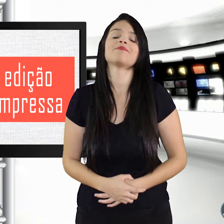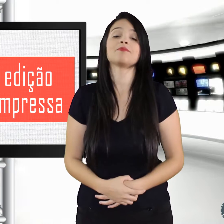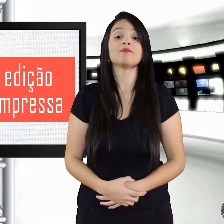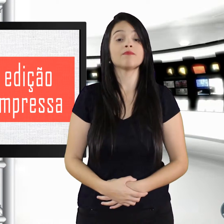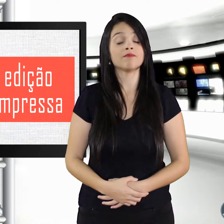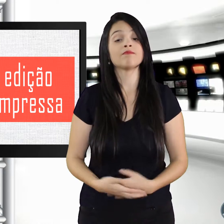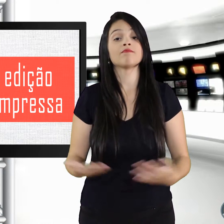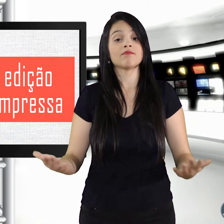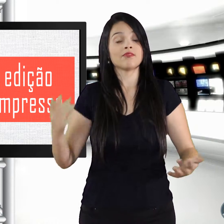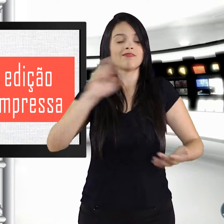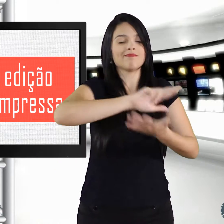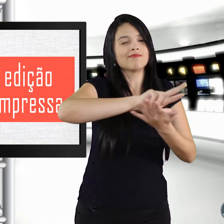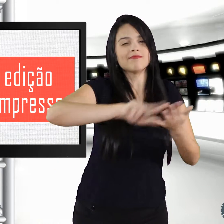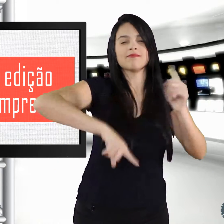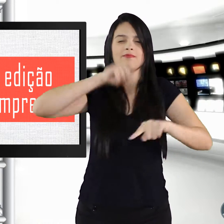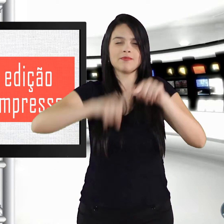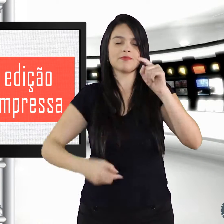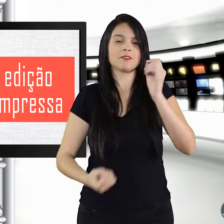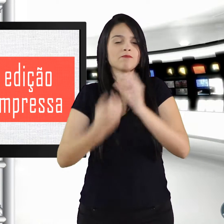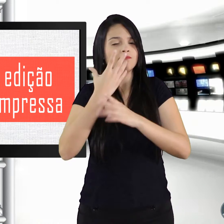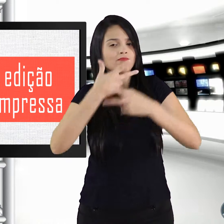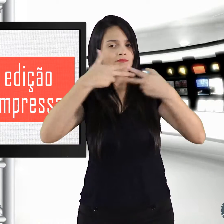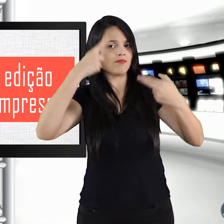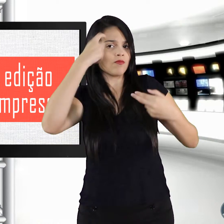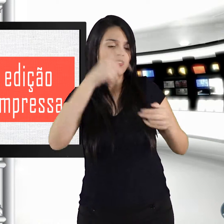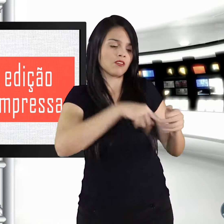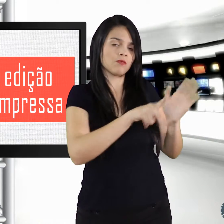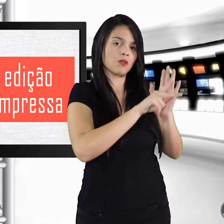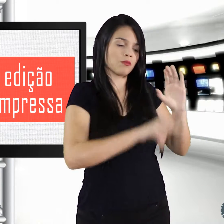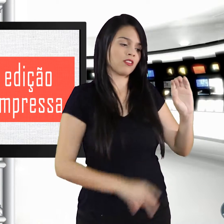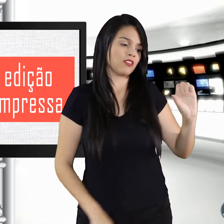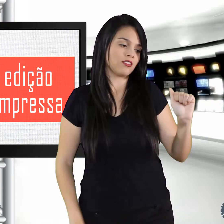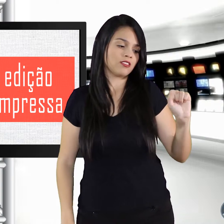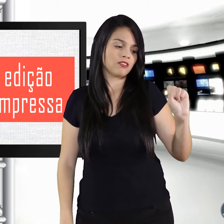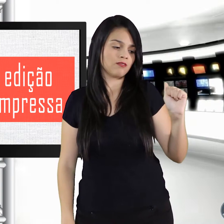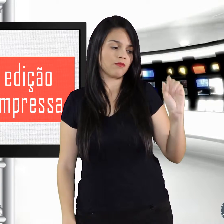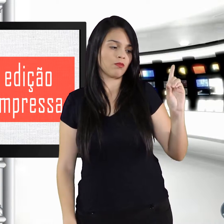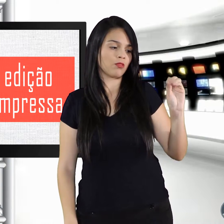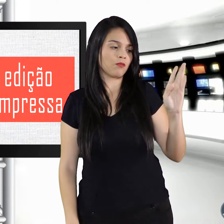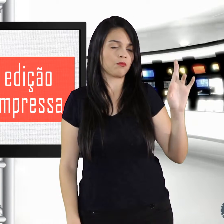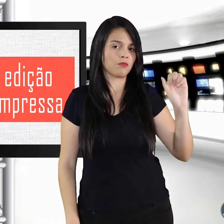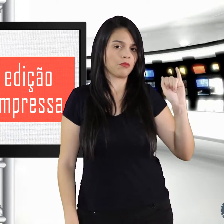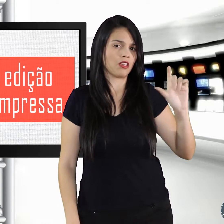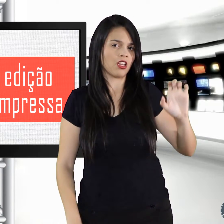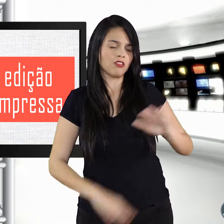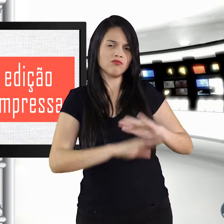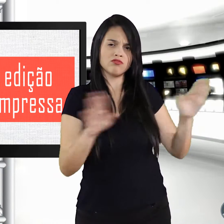Contudo, os equipamentos elaborados pela Casa do Braille vão além disso, como explica o engenheiro. A ideia é reproduzir o